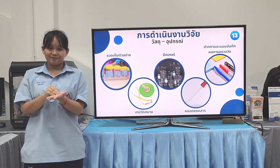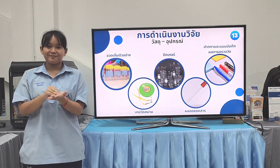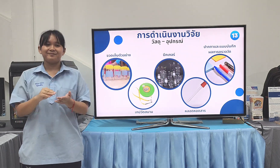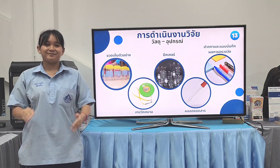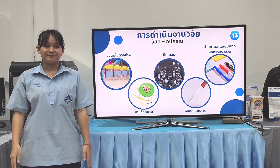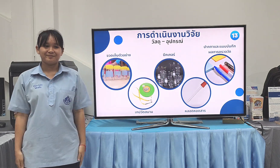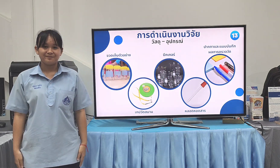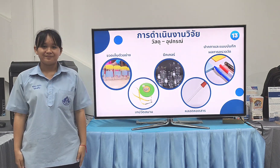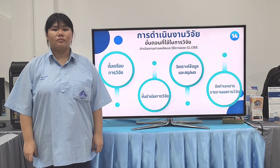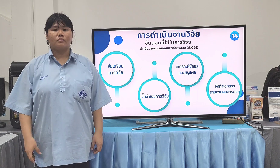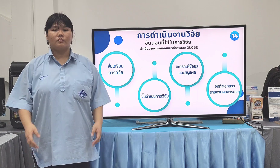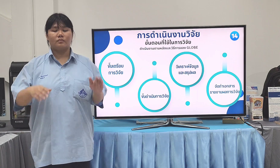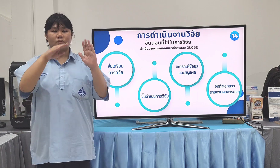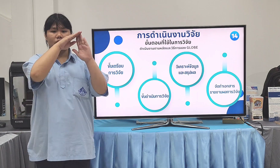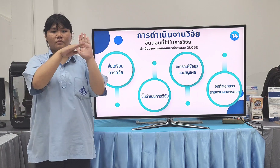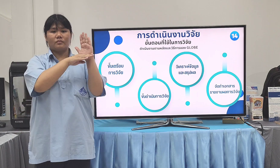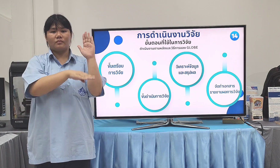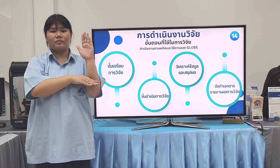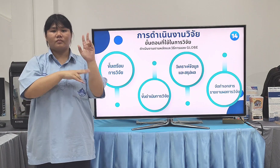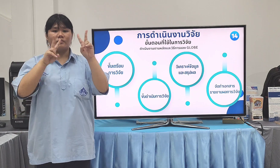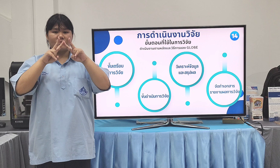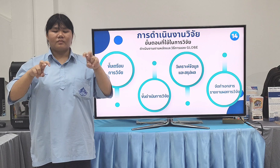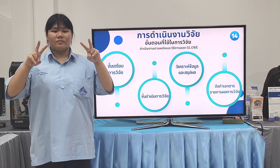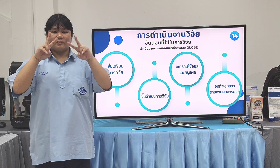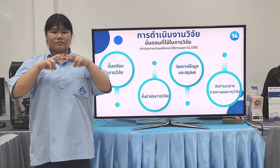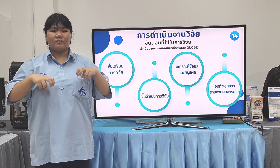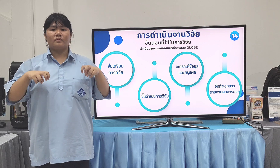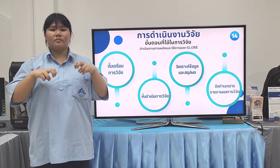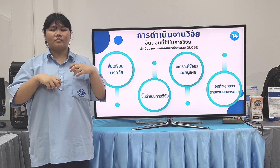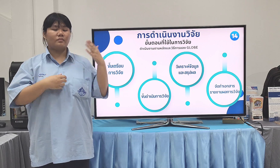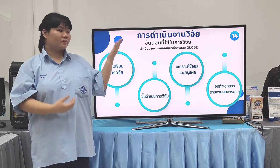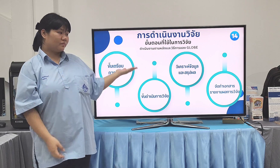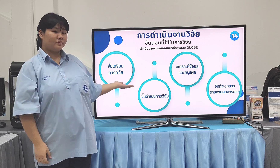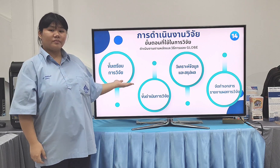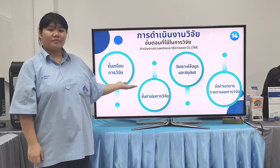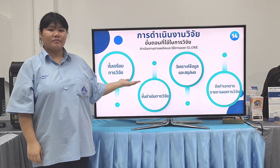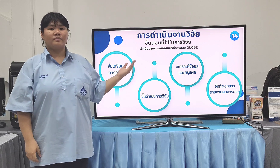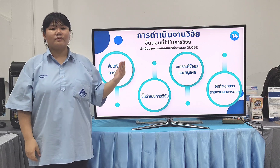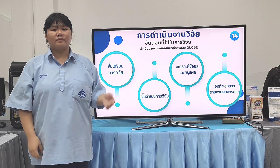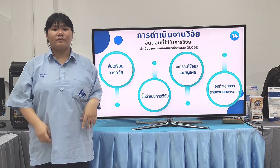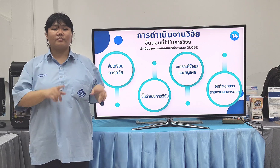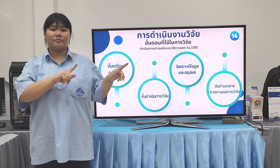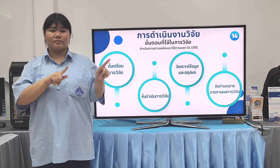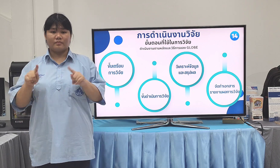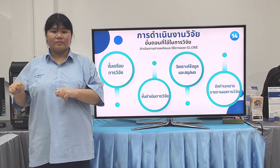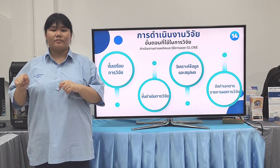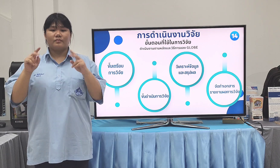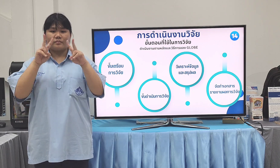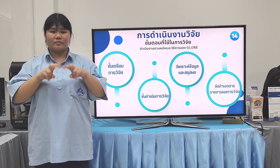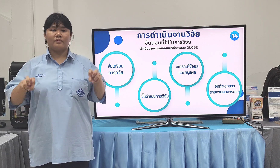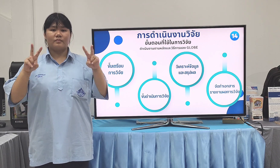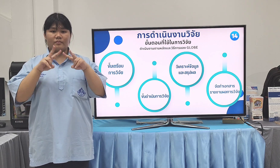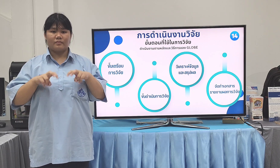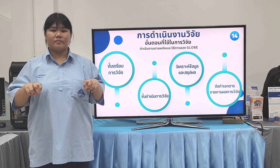แบบบันทึกผลการตรวจวัดขั้นตอนที่ใช้ในการวิจัยขั้นเตรียมการ